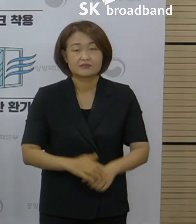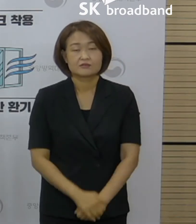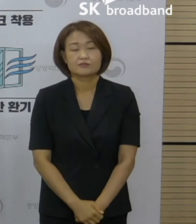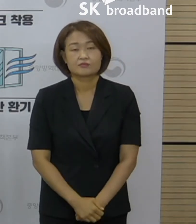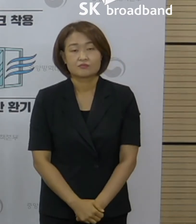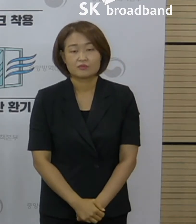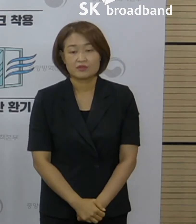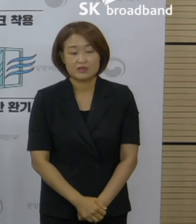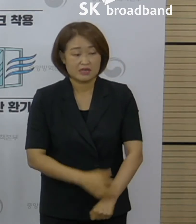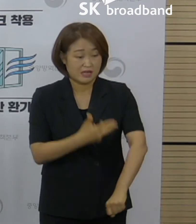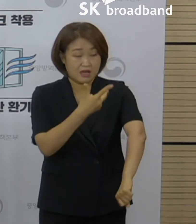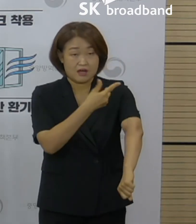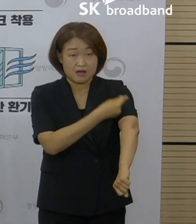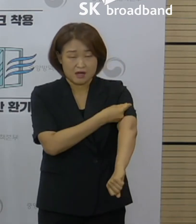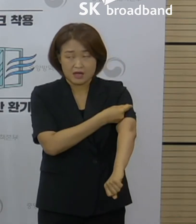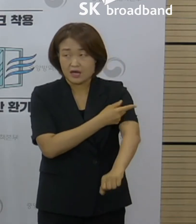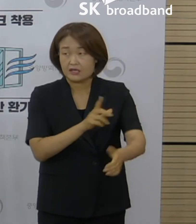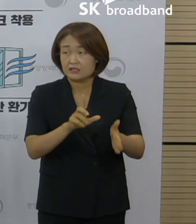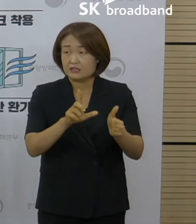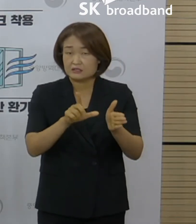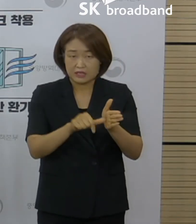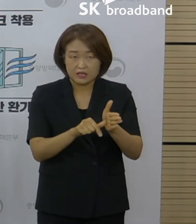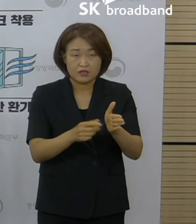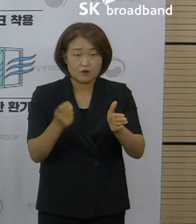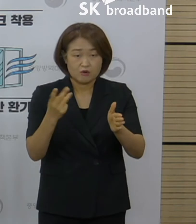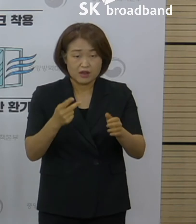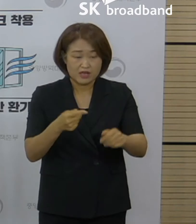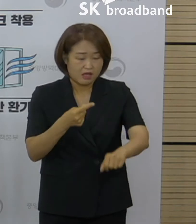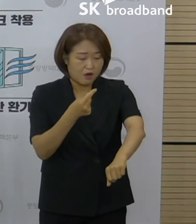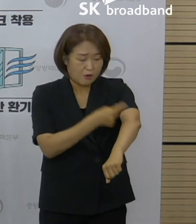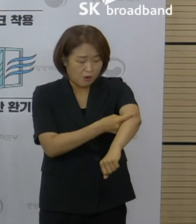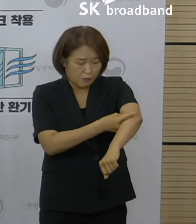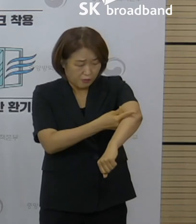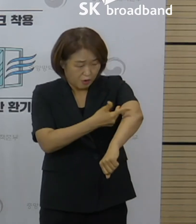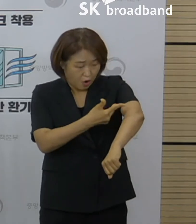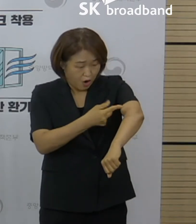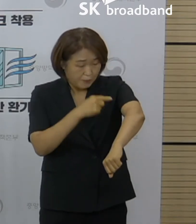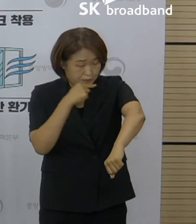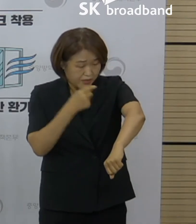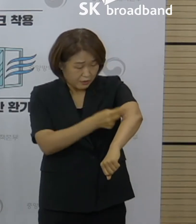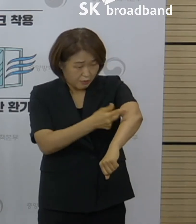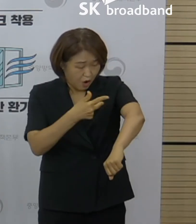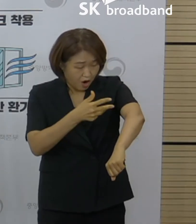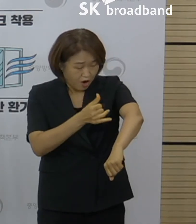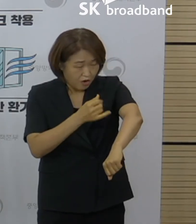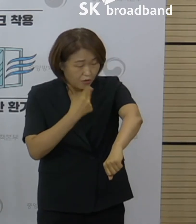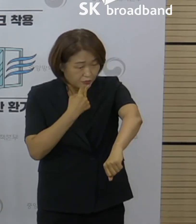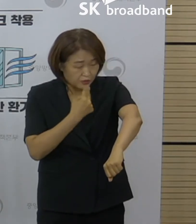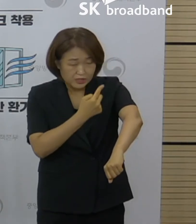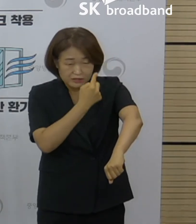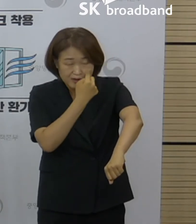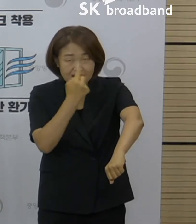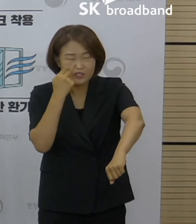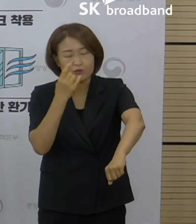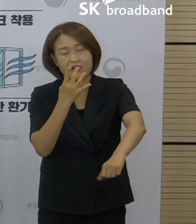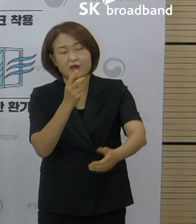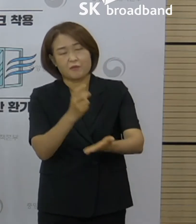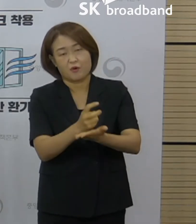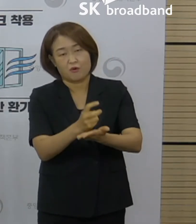코로나19 예방접종 시에 리거지 하도록 되어 있는지 확인해달라는 질문입니다. 리거지를 하지 않아서 혈관에 들어가게